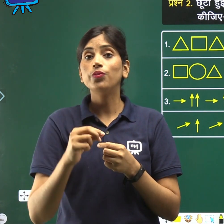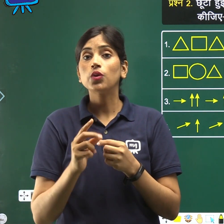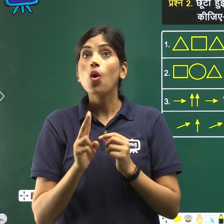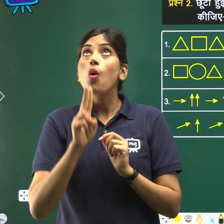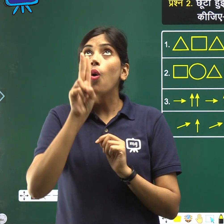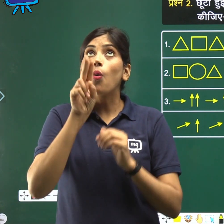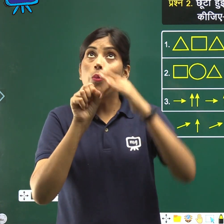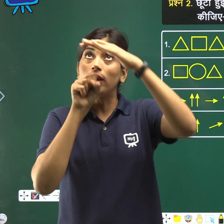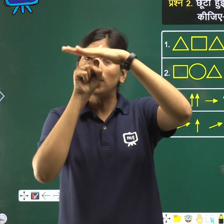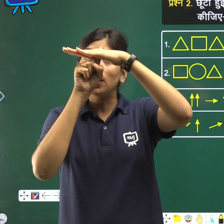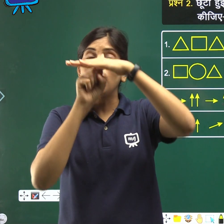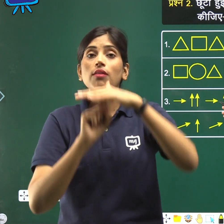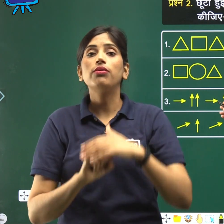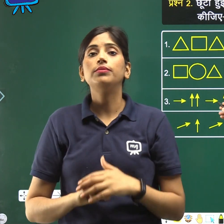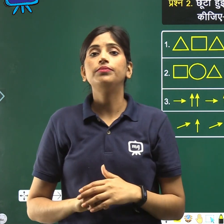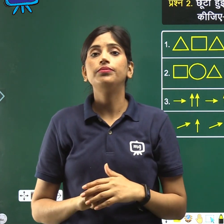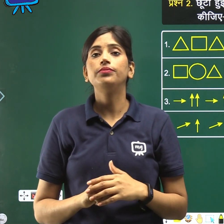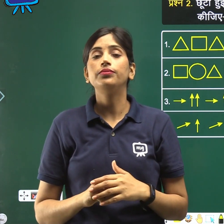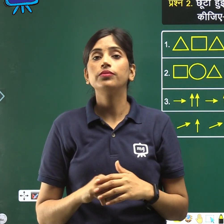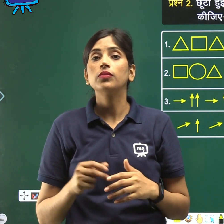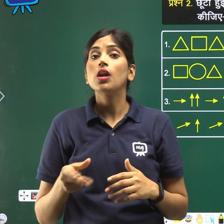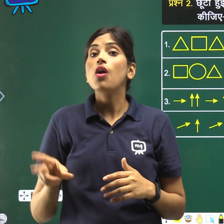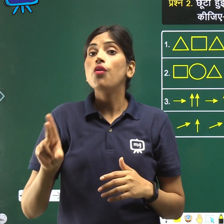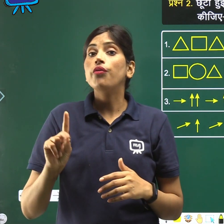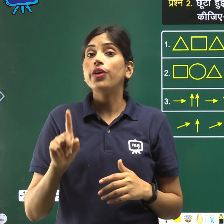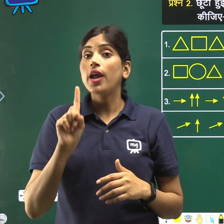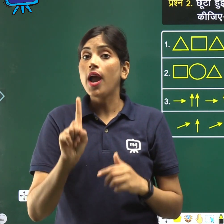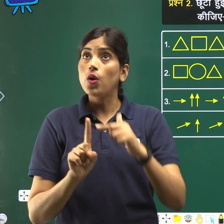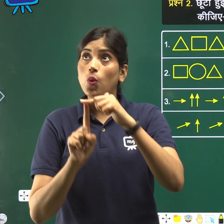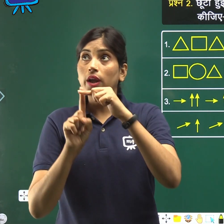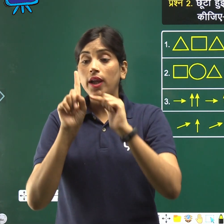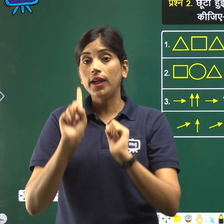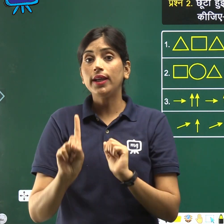ऊपर की तरफ, फिर एरो 1